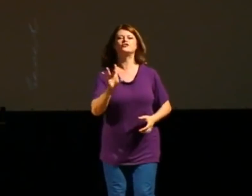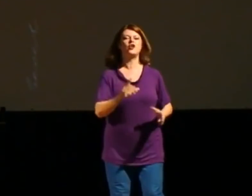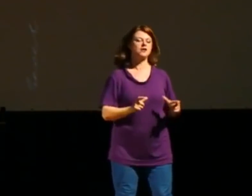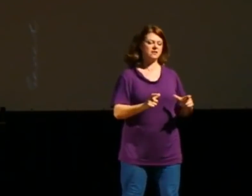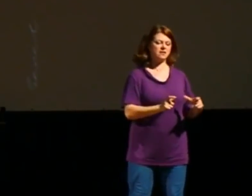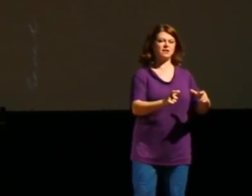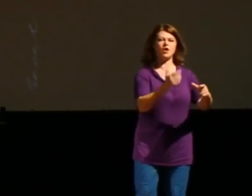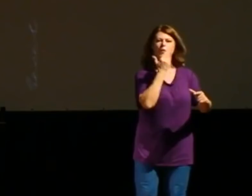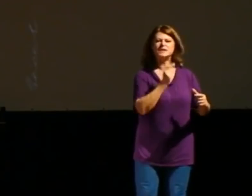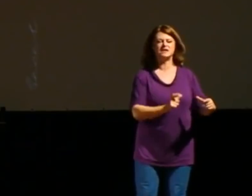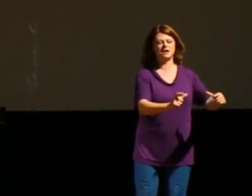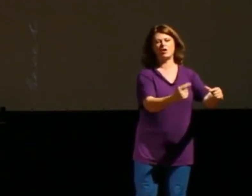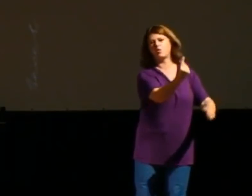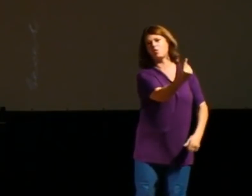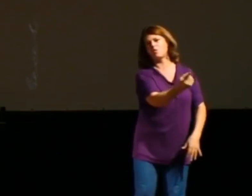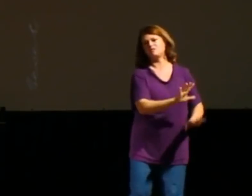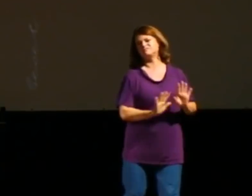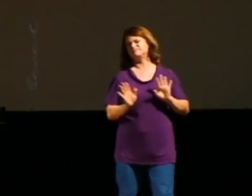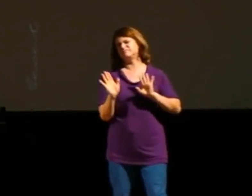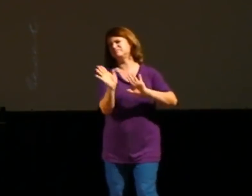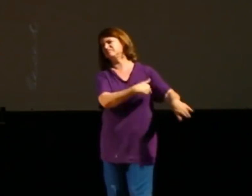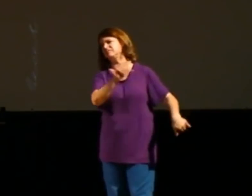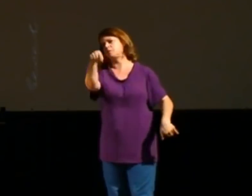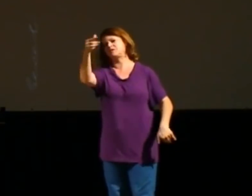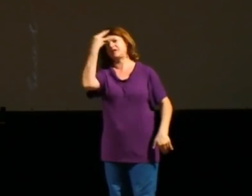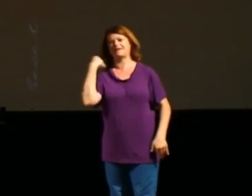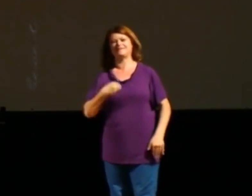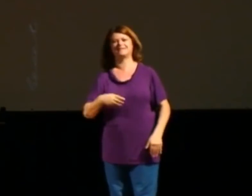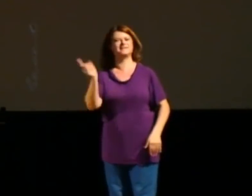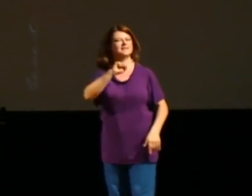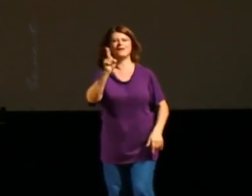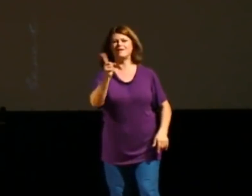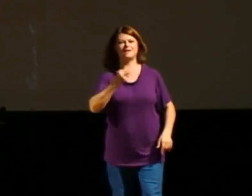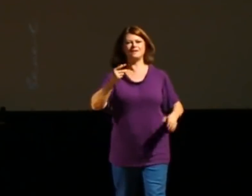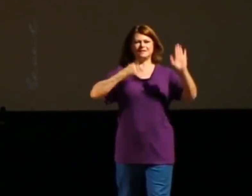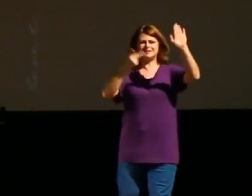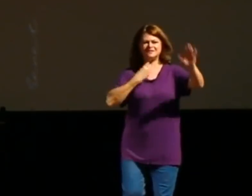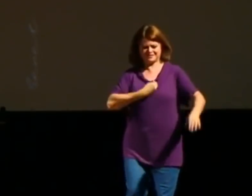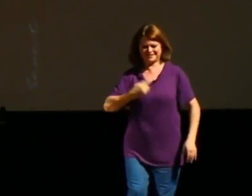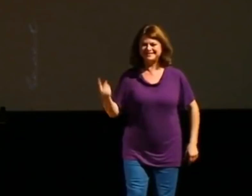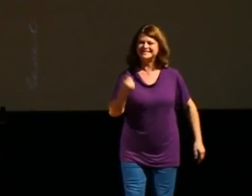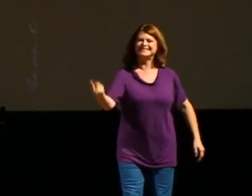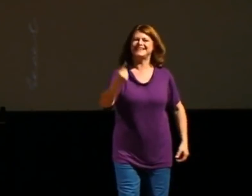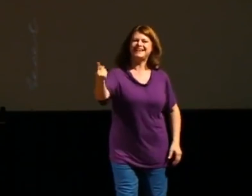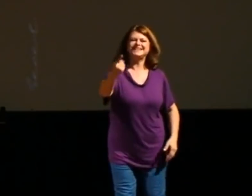Ele proveu vida eterna para aquele que crê. O papel de Jesus, o meu papel, o seu papel...